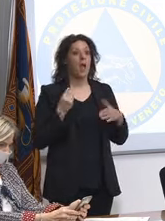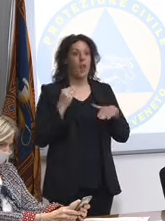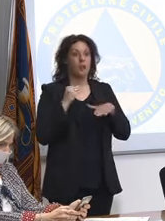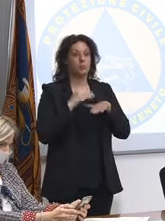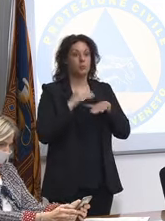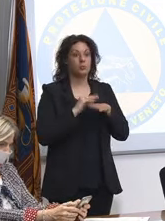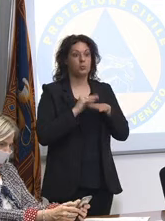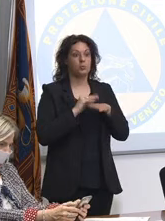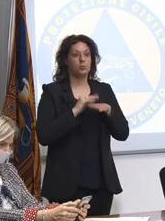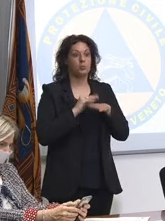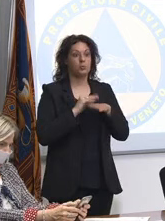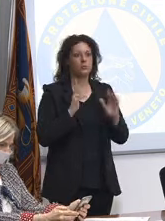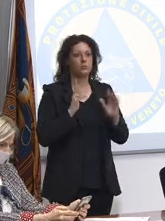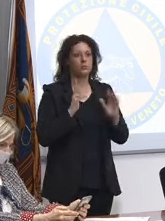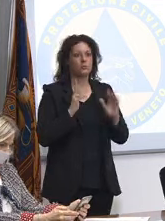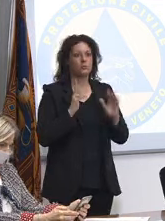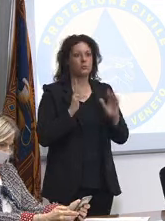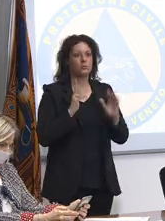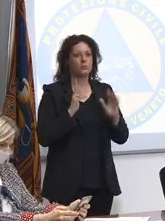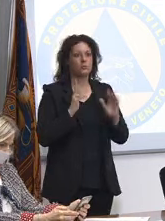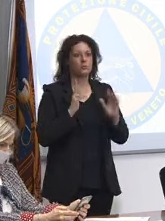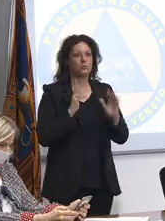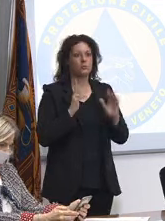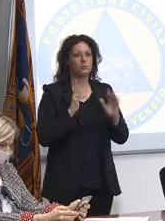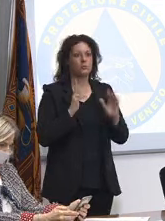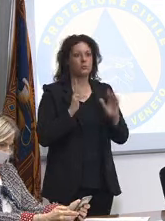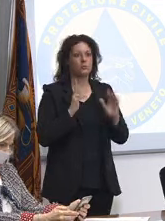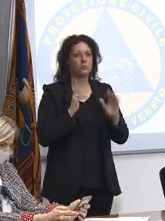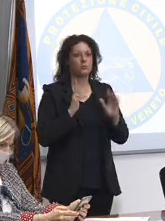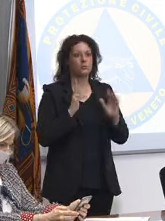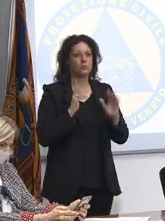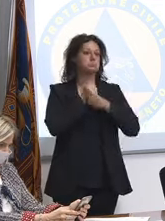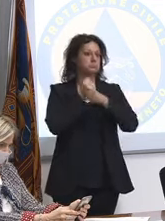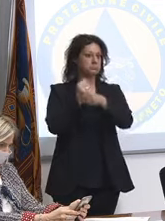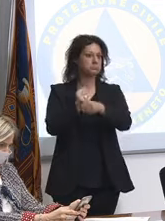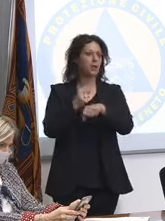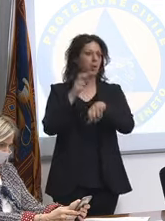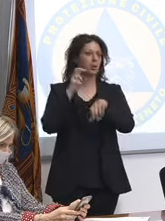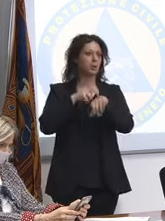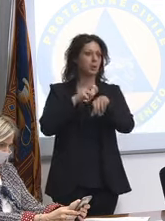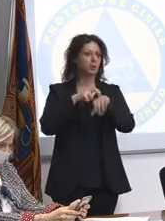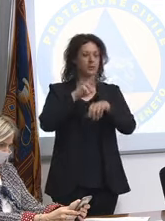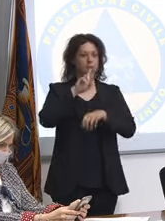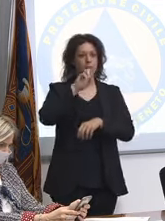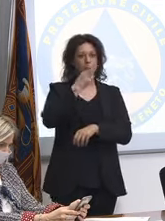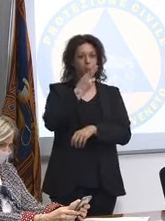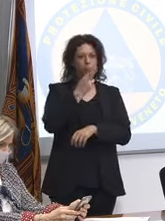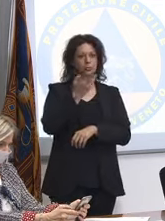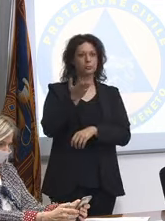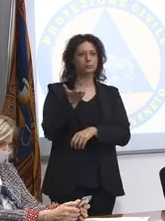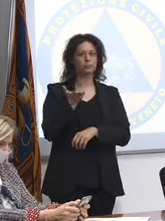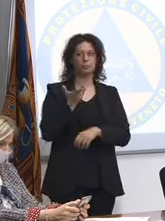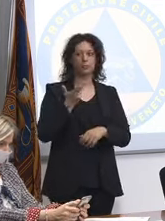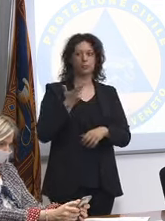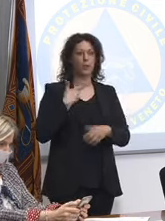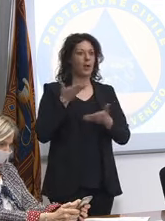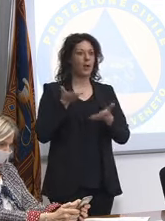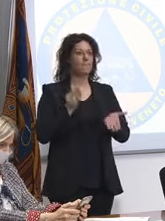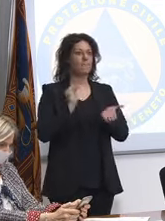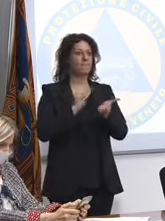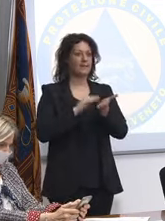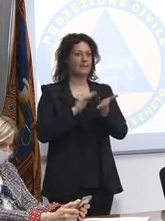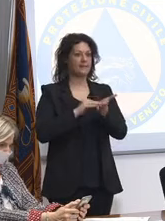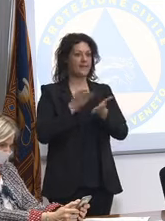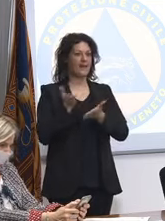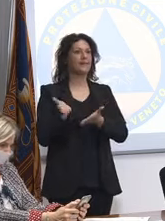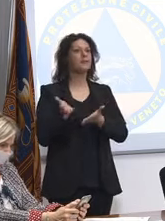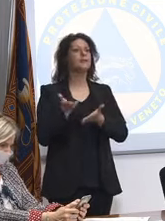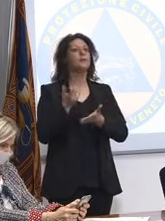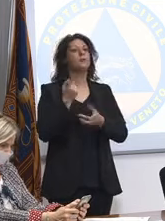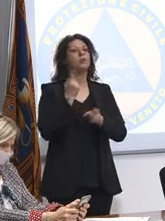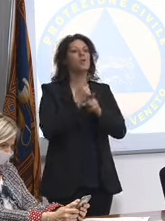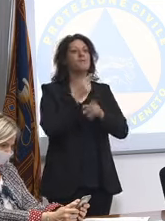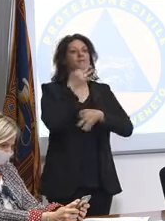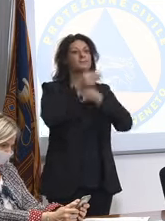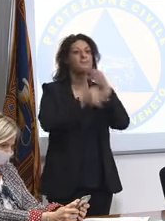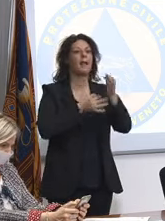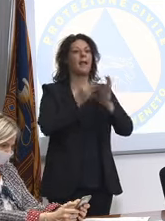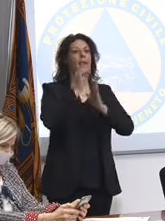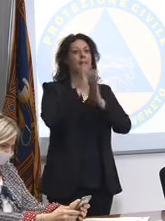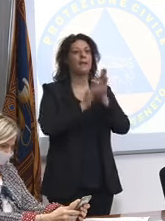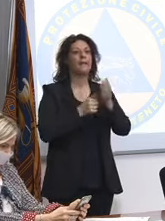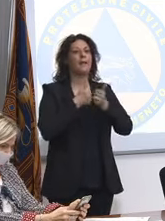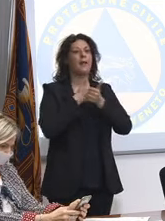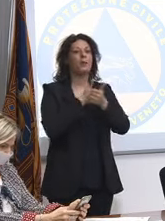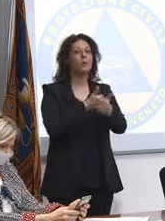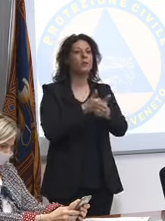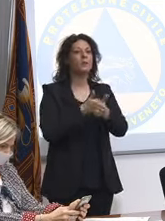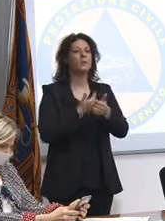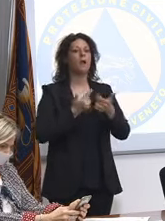passo la parola, io non sapevo di queste robe, passo la parola alla dottoressa Russo, che qui mi spiace per le linee guida, a sto punto dico per